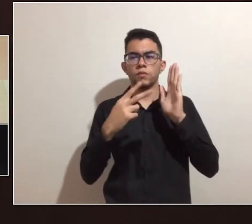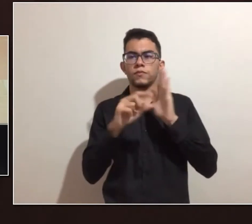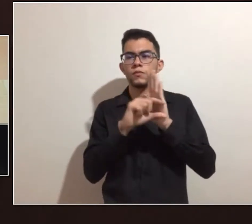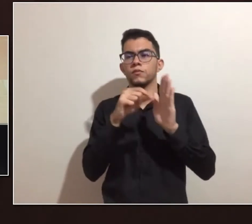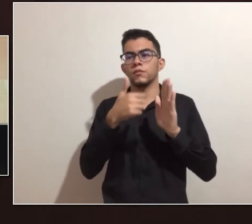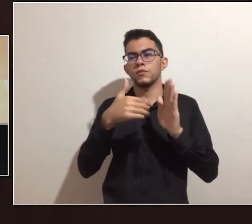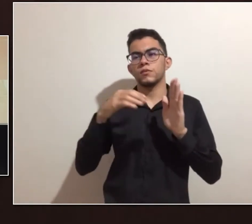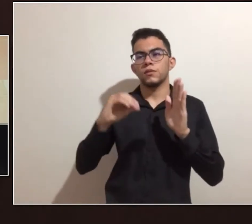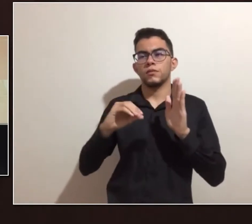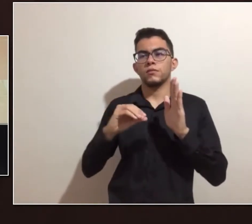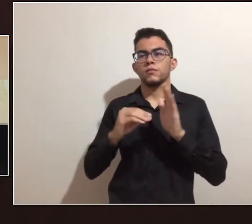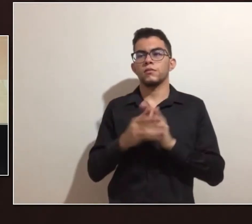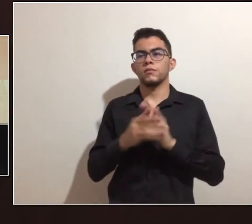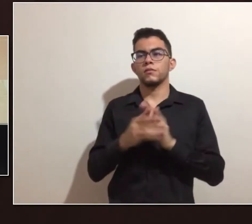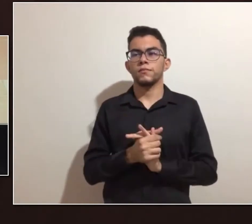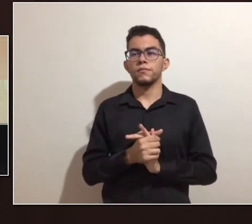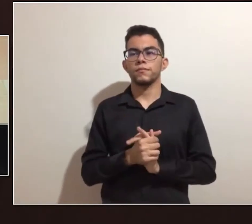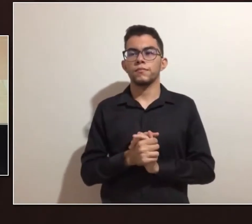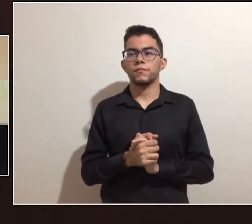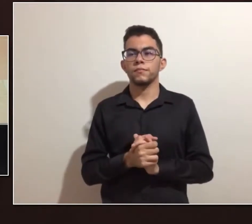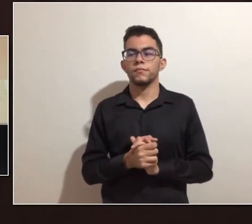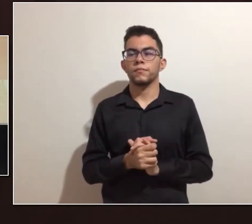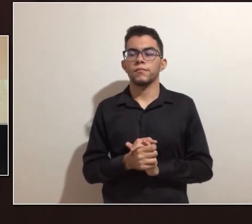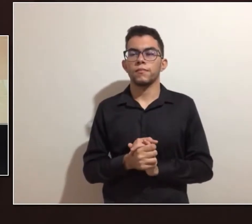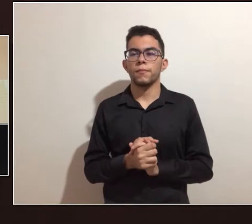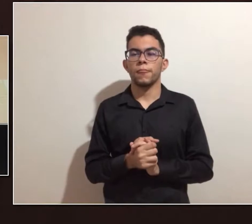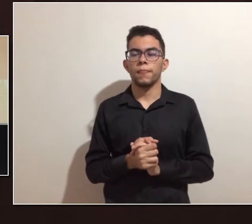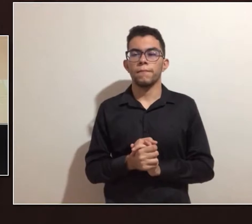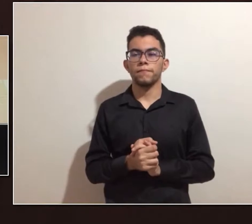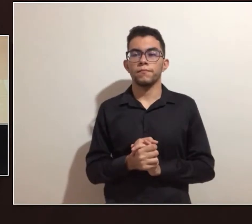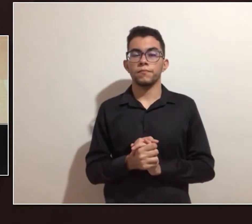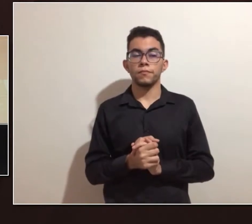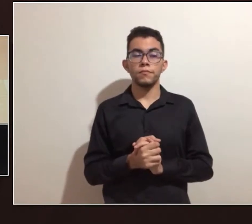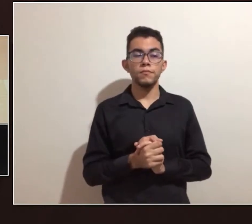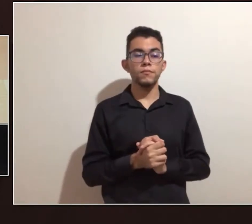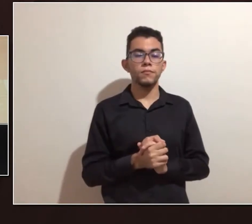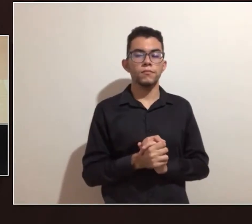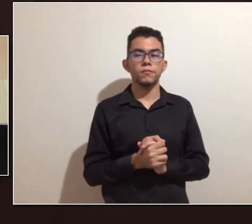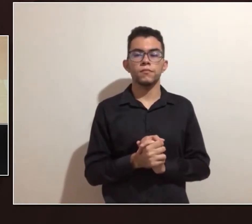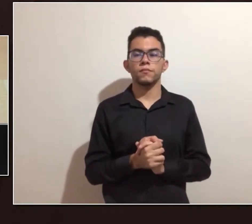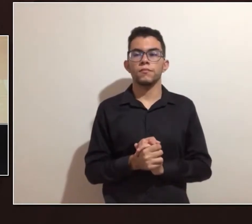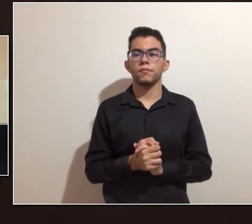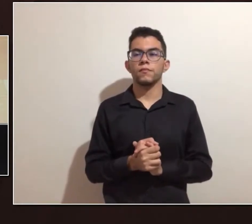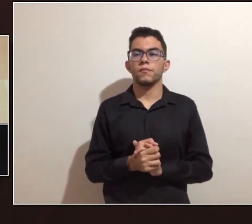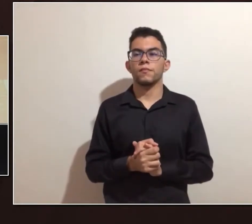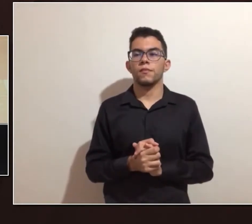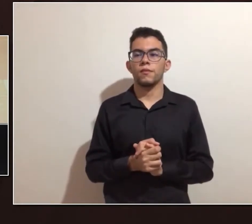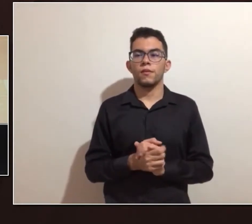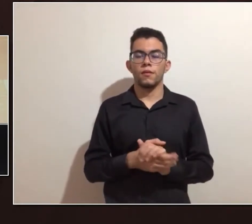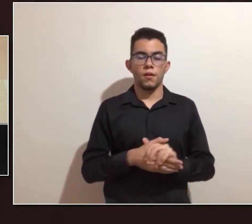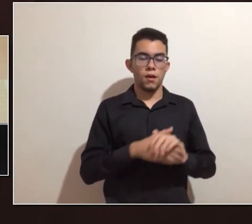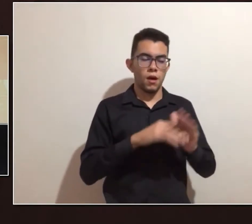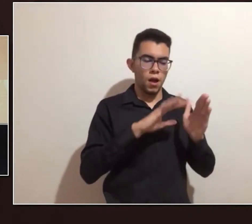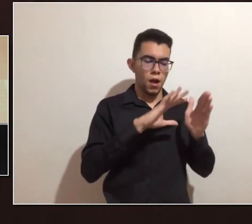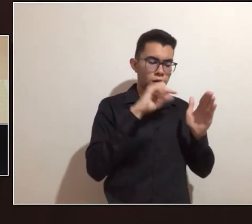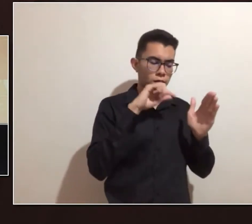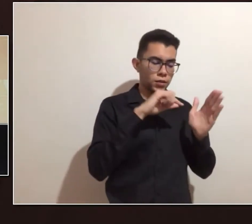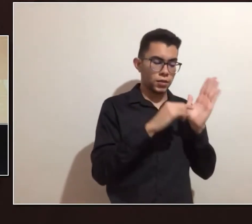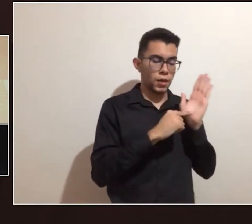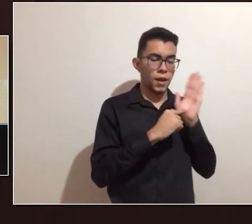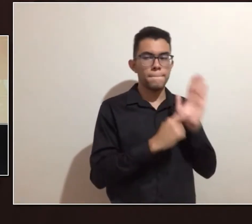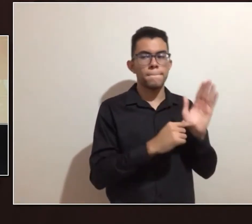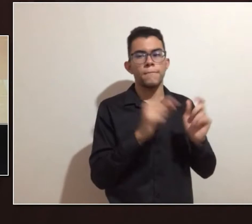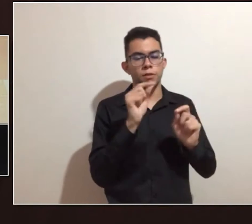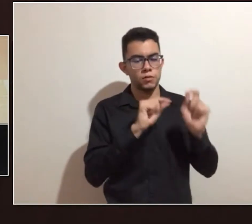Esse texto fala do dia de Pentecostes, né, vocês sabem, e